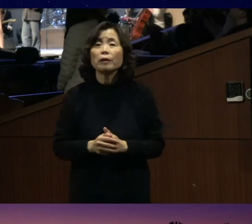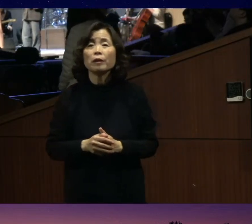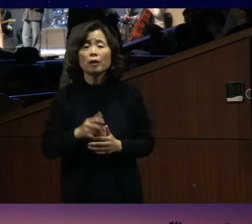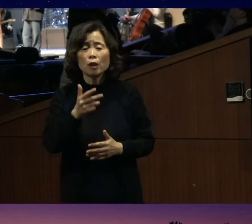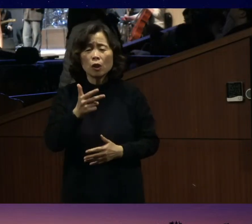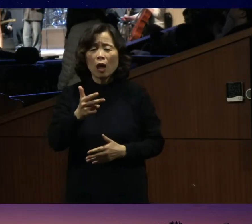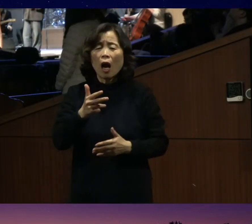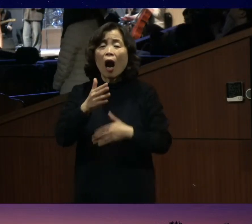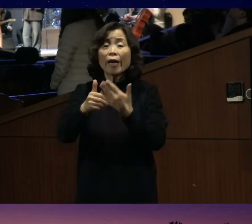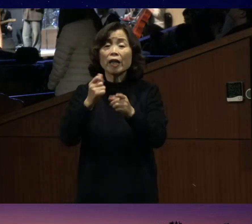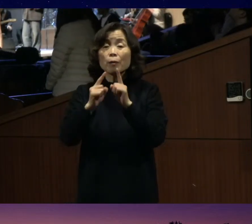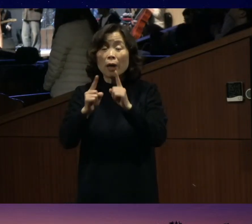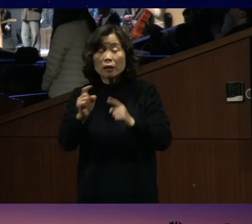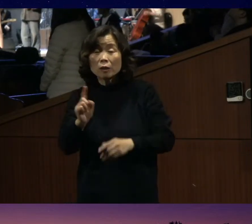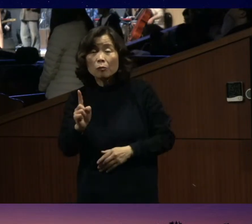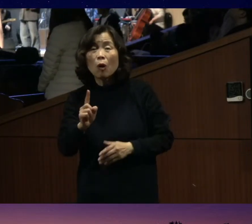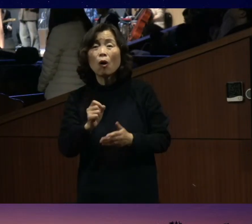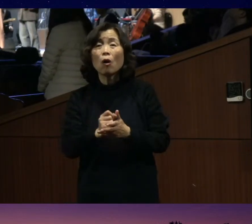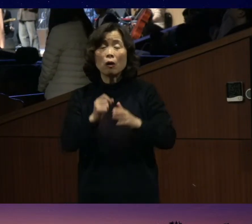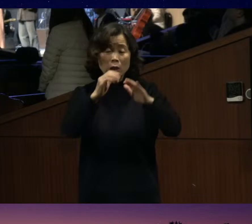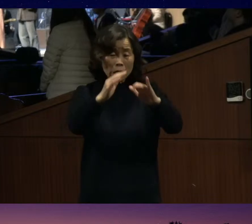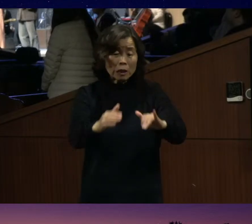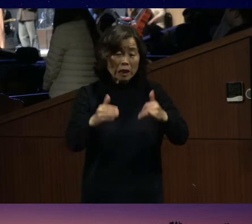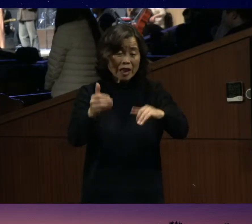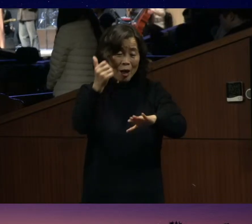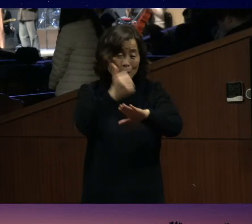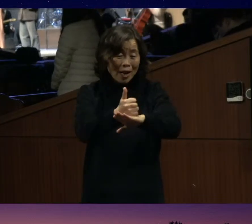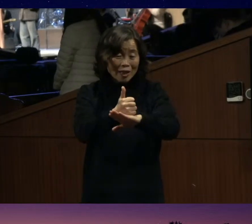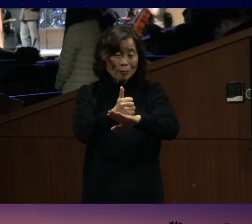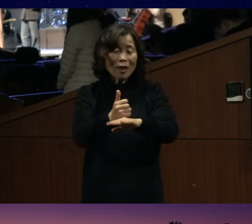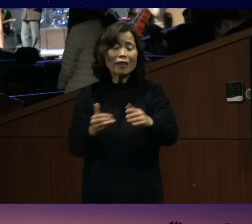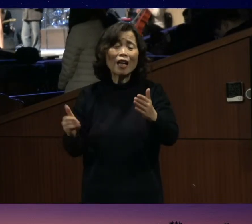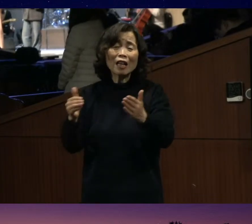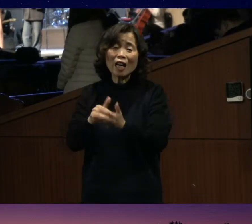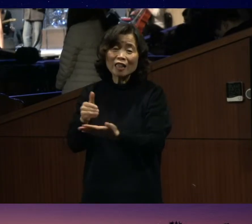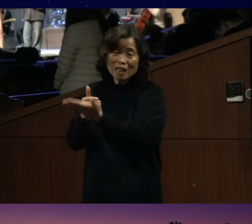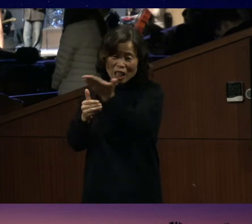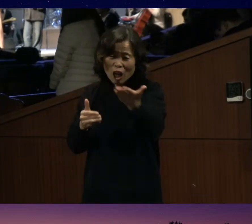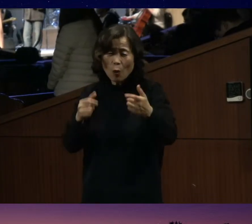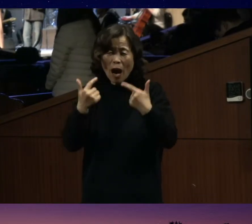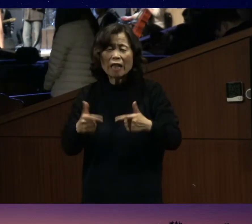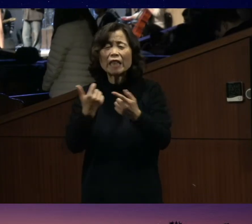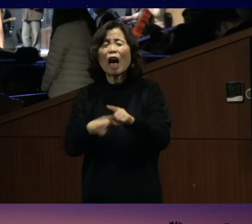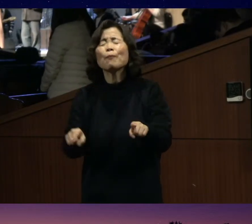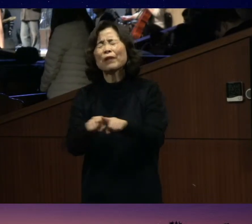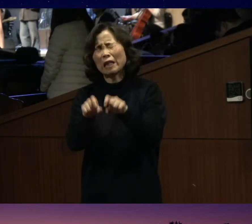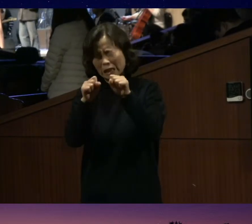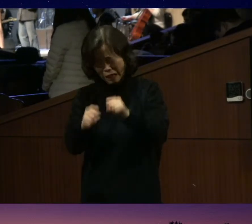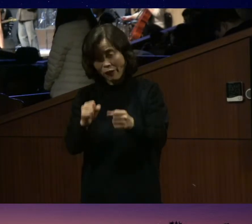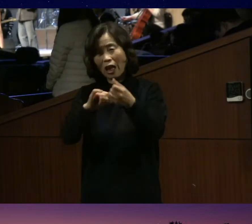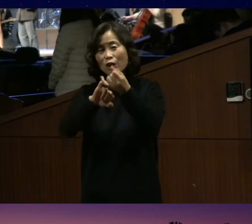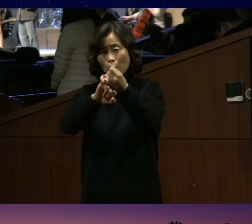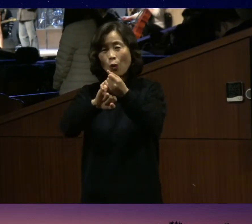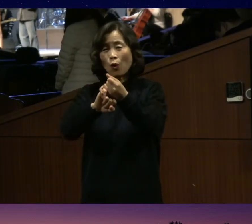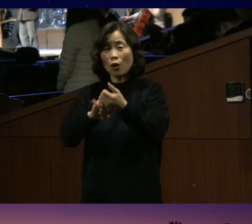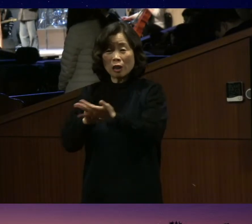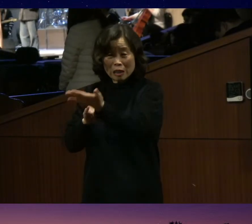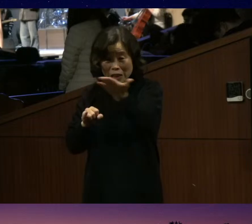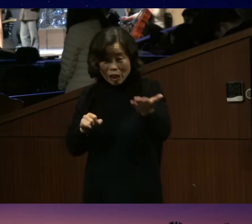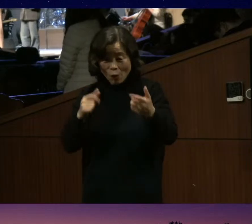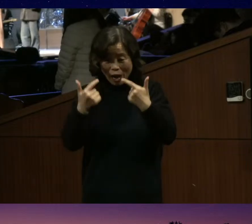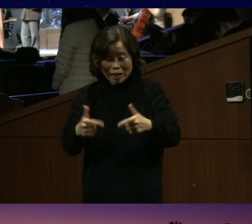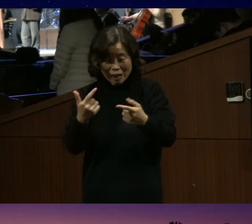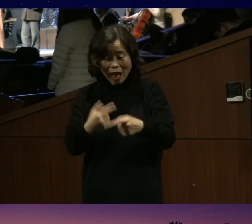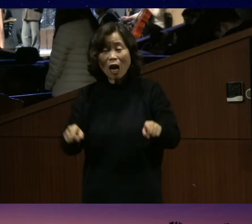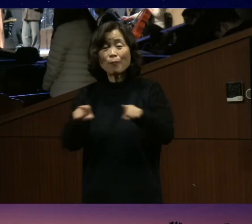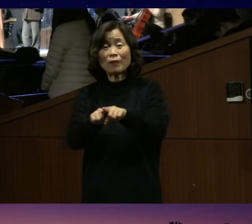주님이 말씀하셨습니다. 세상 끝날까지 내가 너희와 항상 함께 있으리라. 내가 너희와 항상 함께